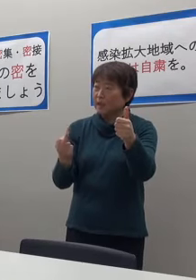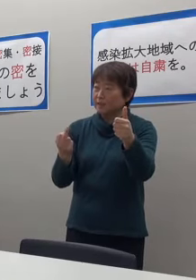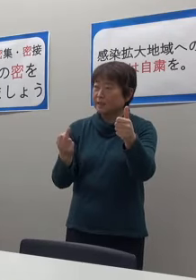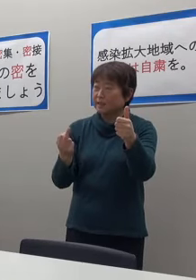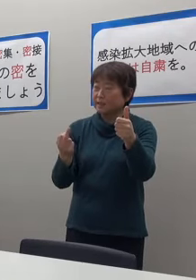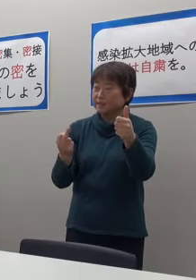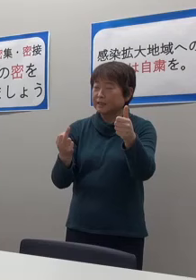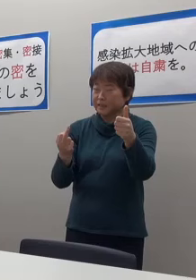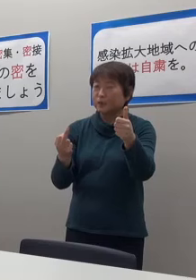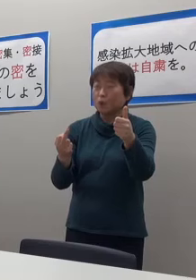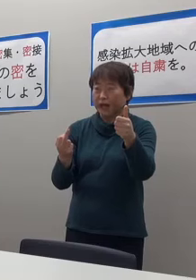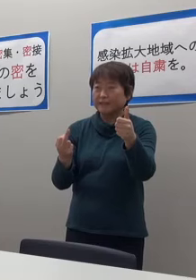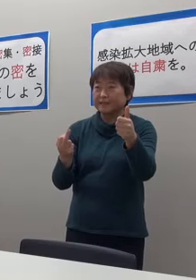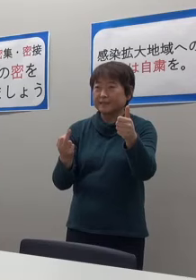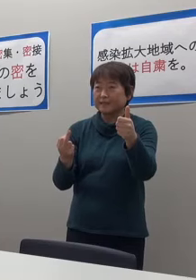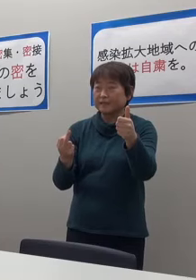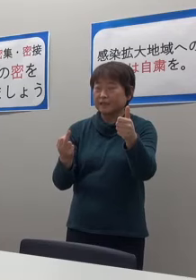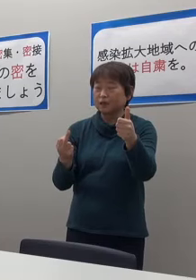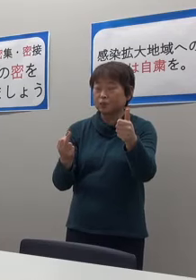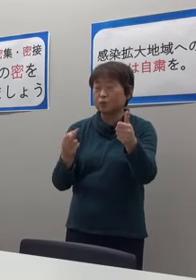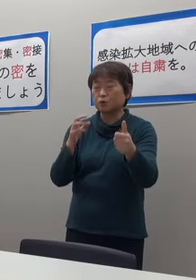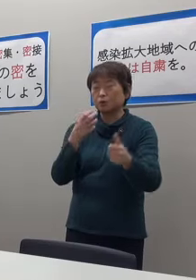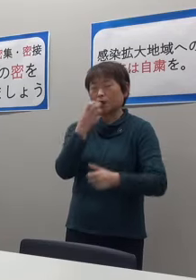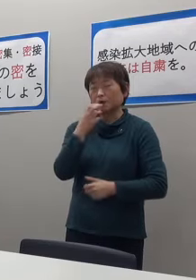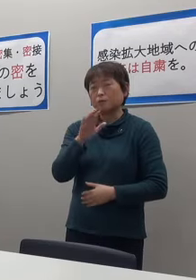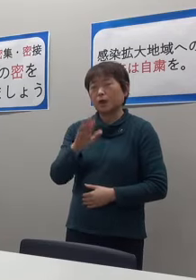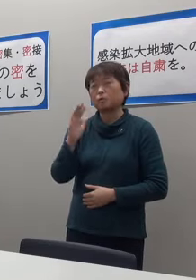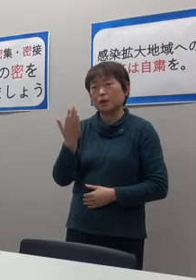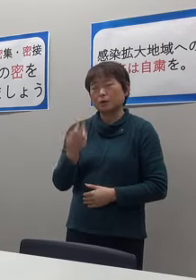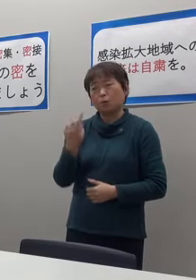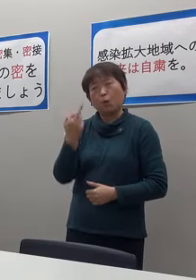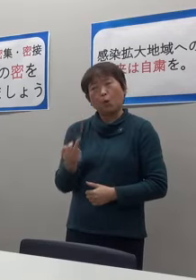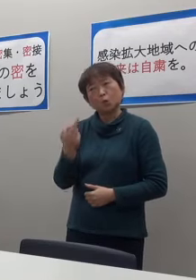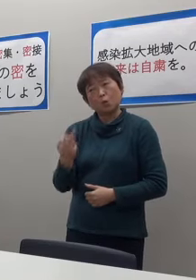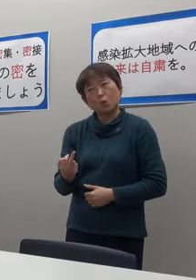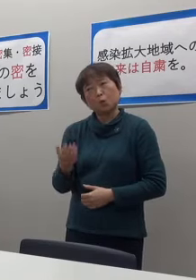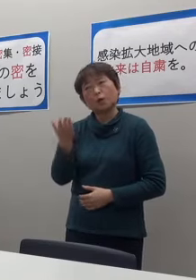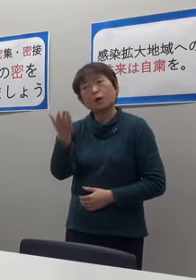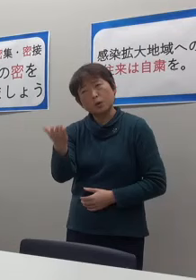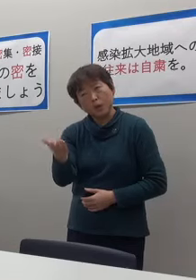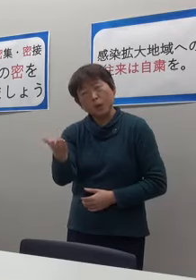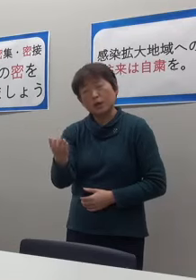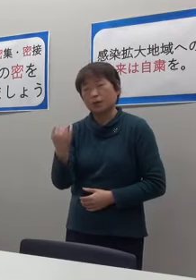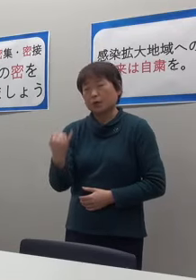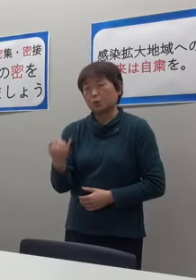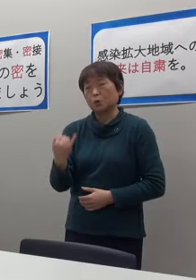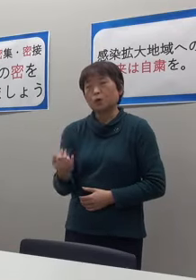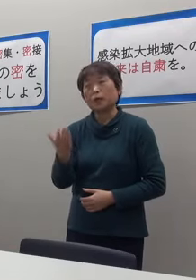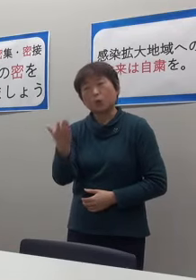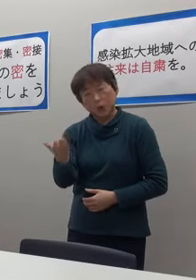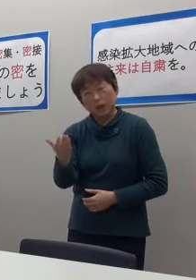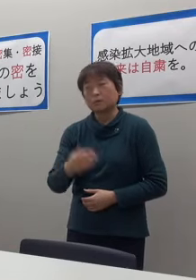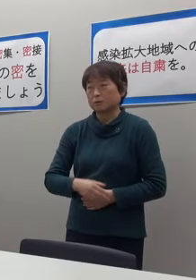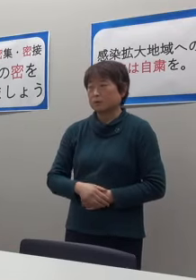兄弟というとそういう表記もあるんですけども、それ弟ということでいいんですか。 そこは差し控えさせていただきます。 性別は、